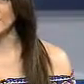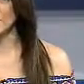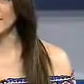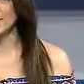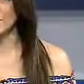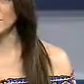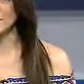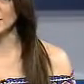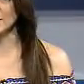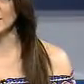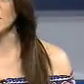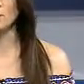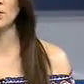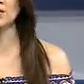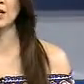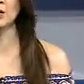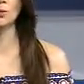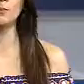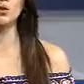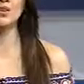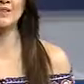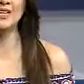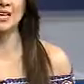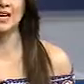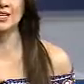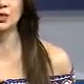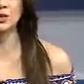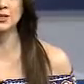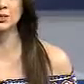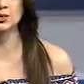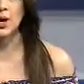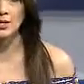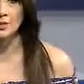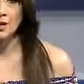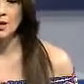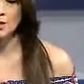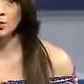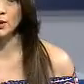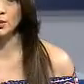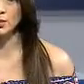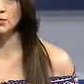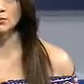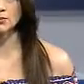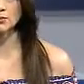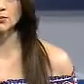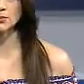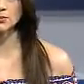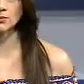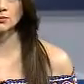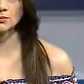del sacerdote de Zaragoza que está siendo procesado por posibles agresiones sexuales en un menor.